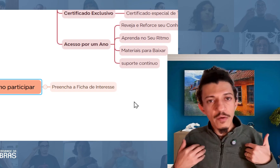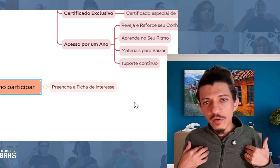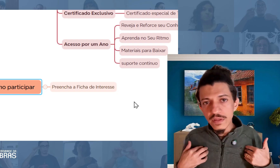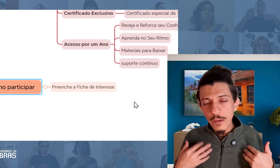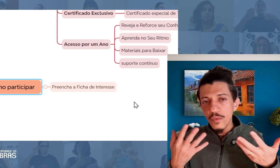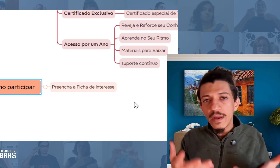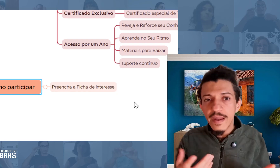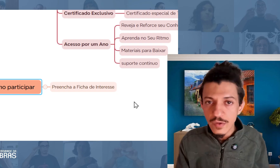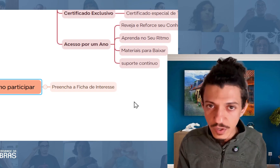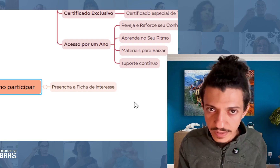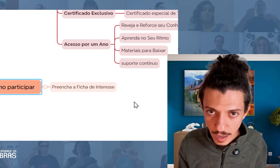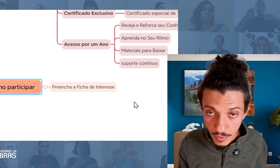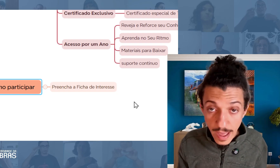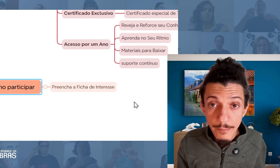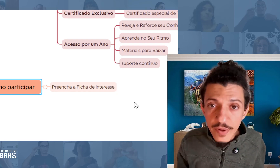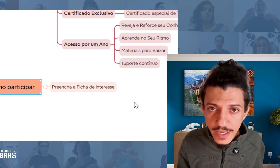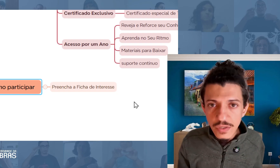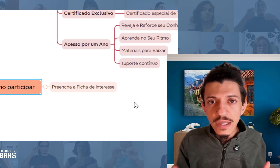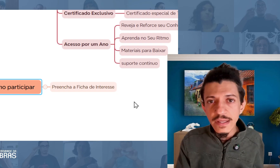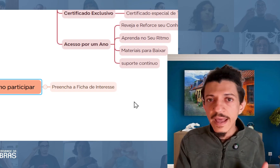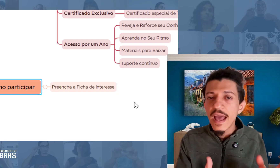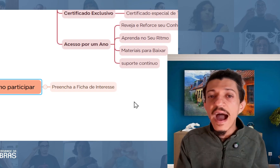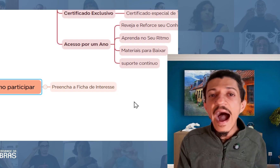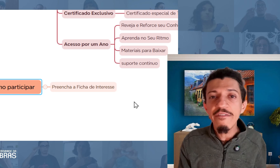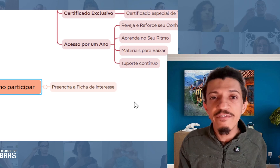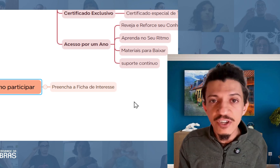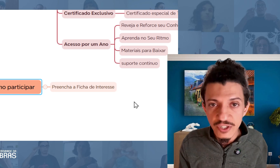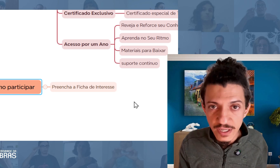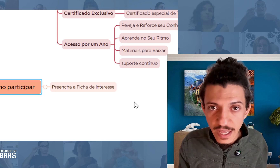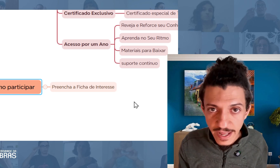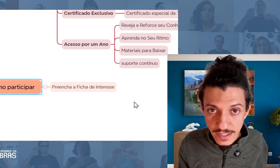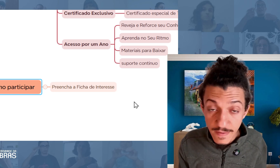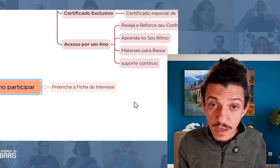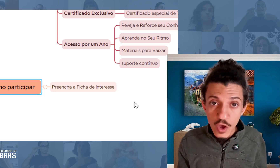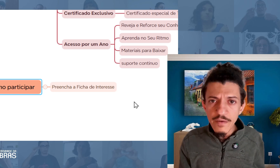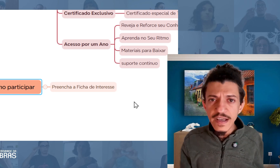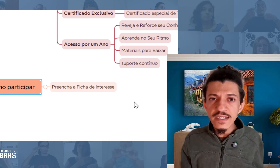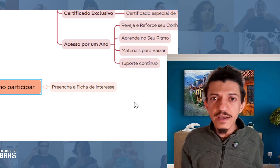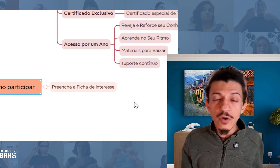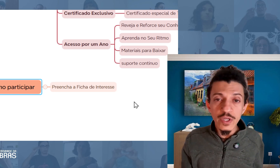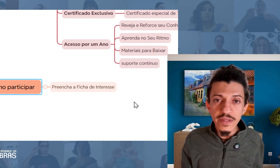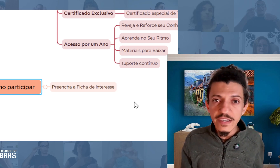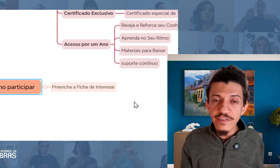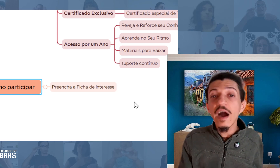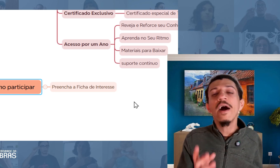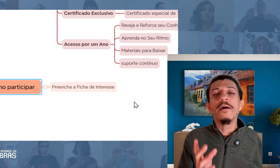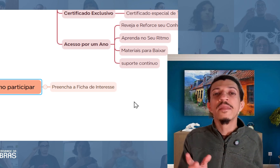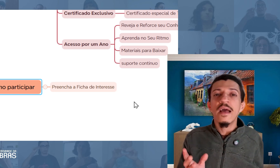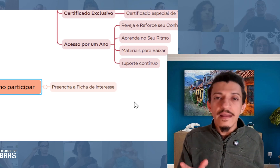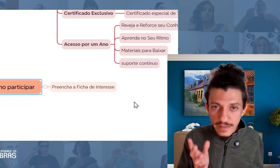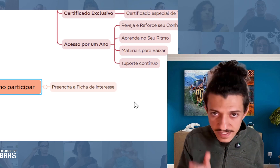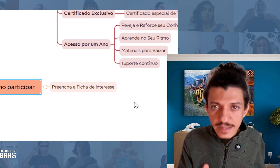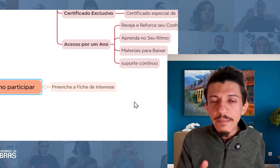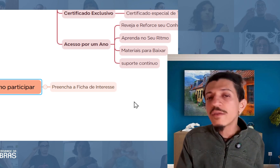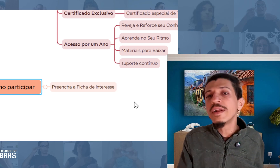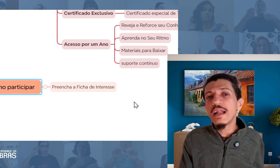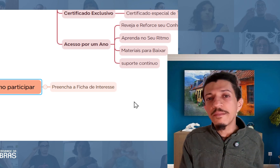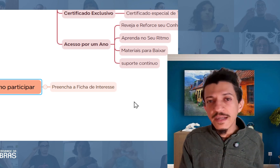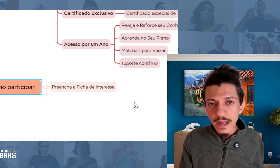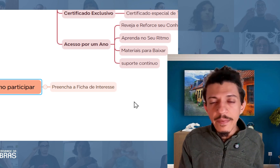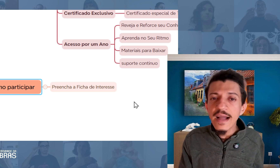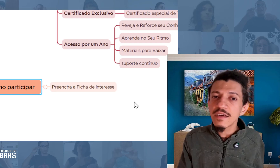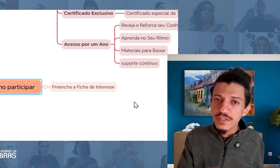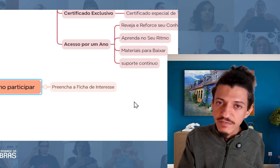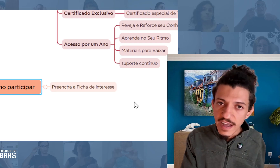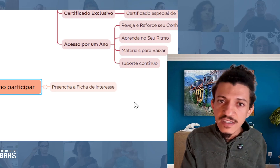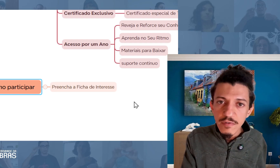perder nem o meu tempo, nem o seu tempo. É por isso que tem a ficha de interesse. Uma vez que meu time identifica, olha, sim, na mentoria Libras